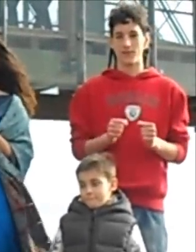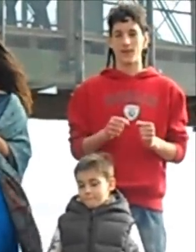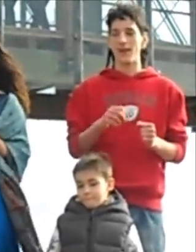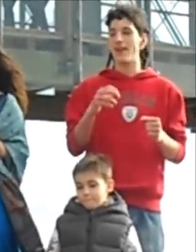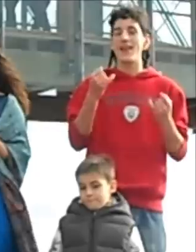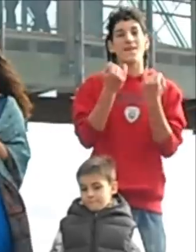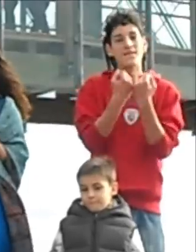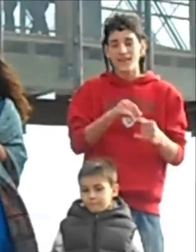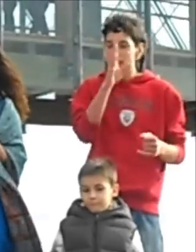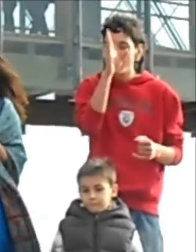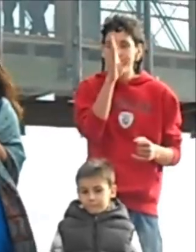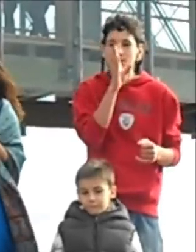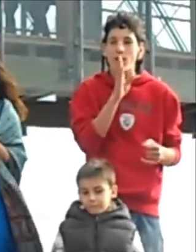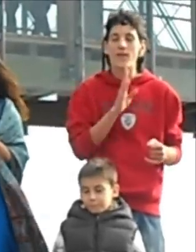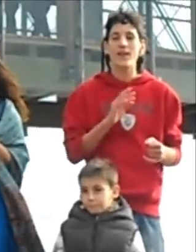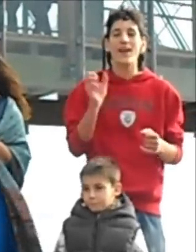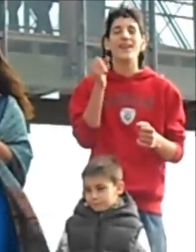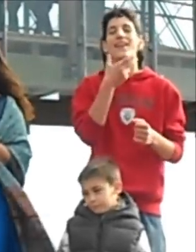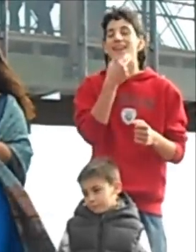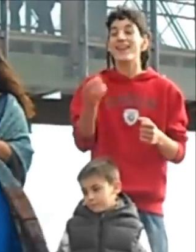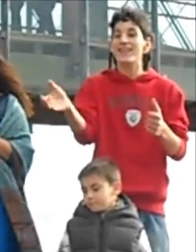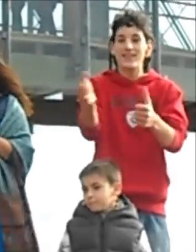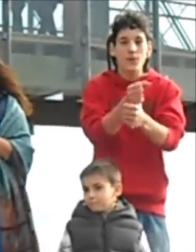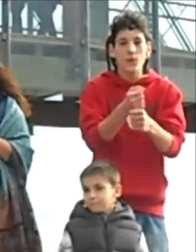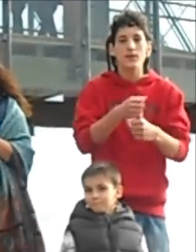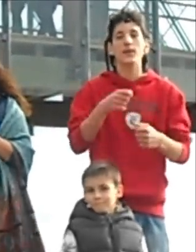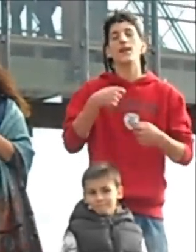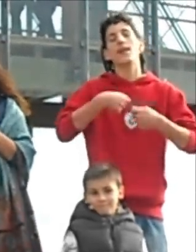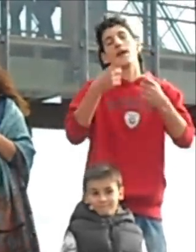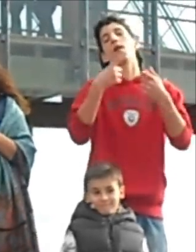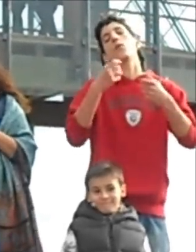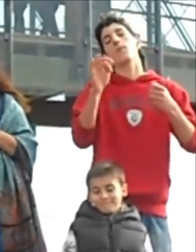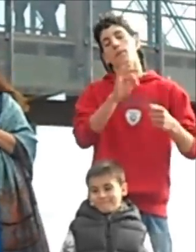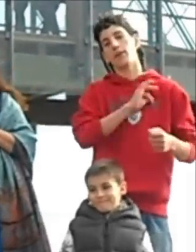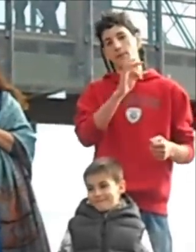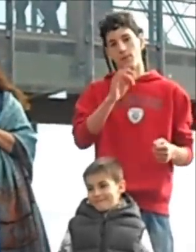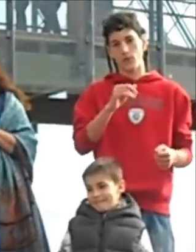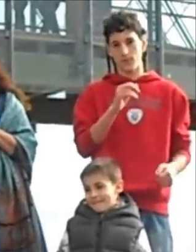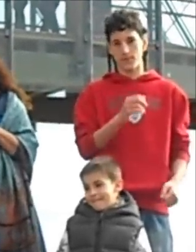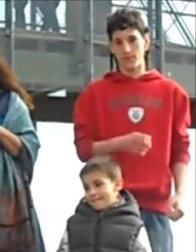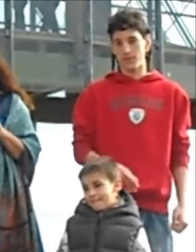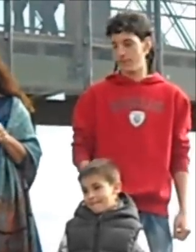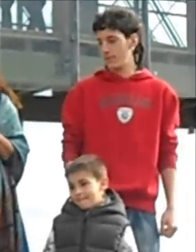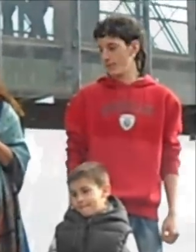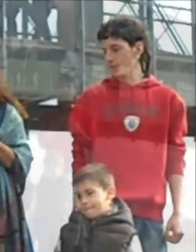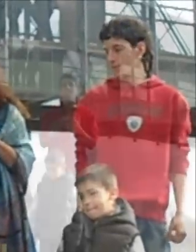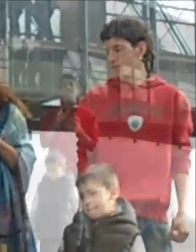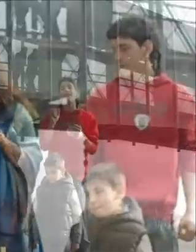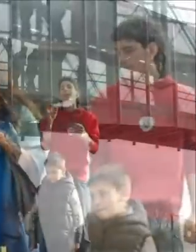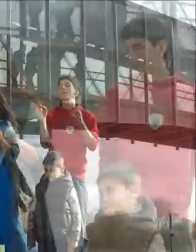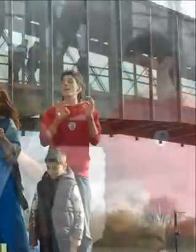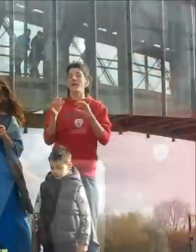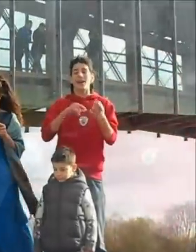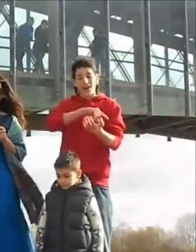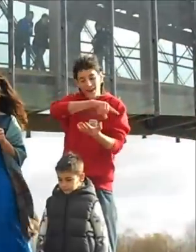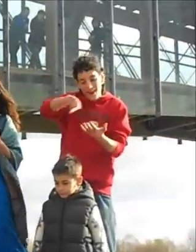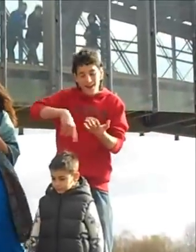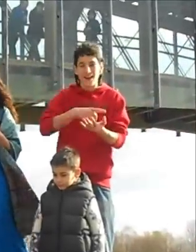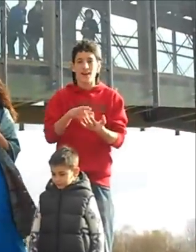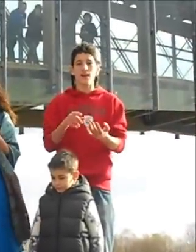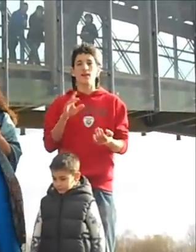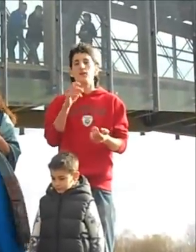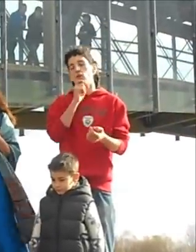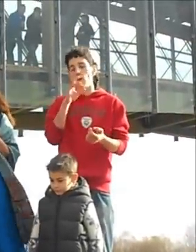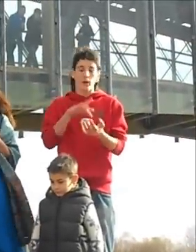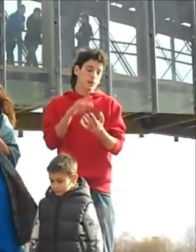se esconderán y a quien les encuentre, un premio darán. Eta oraindik hor dago.